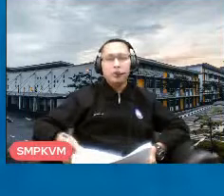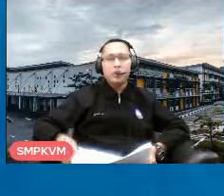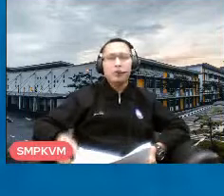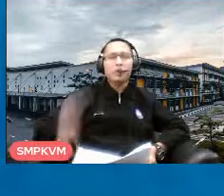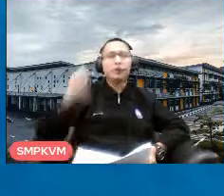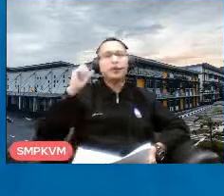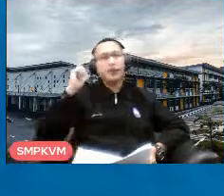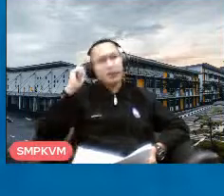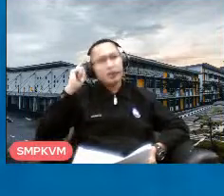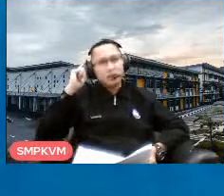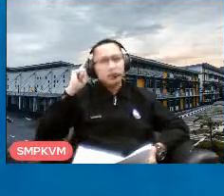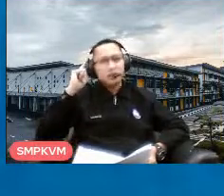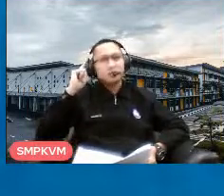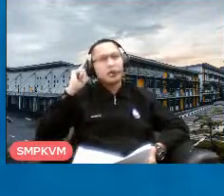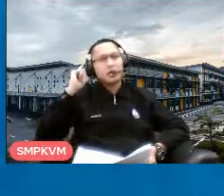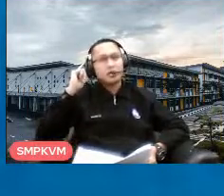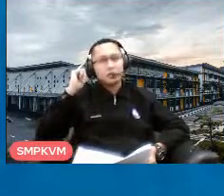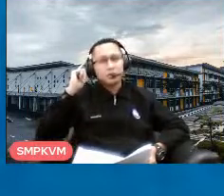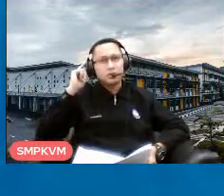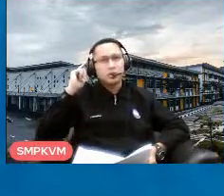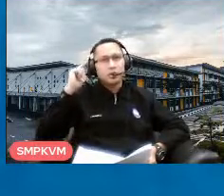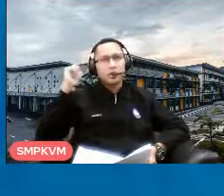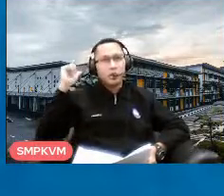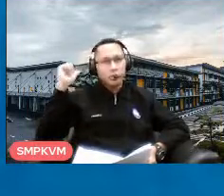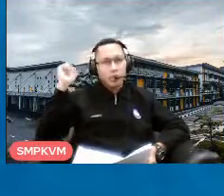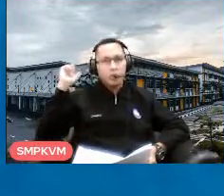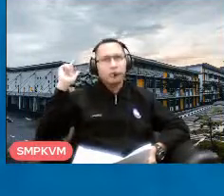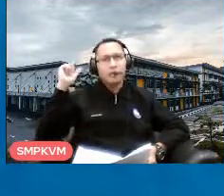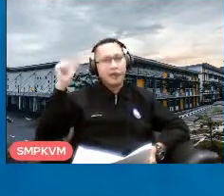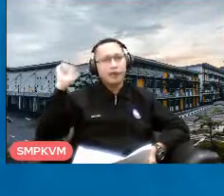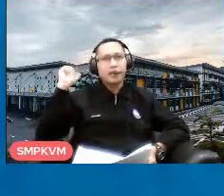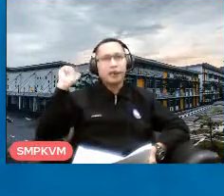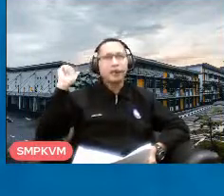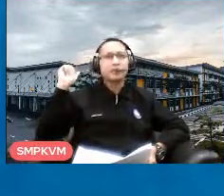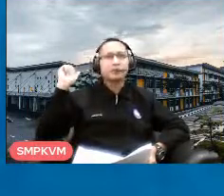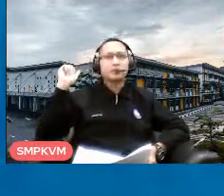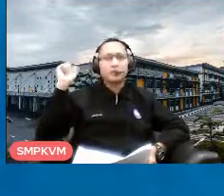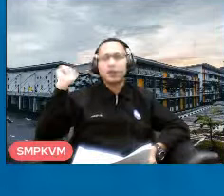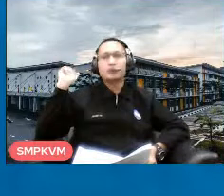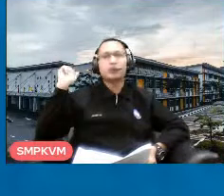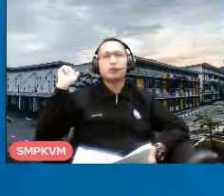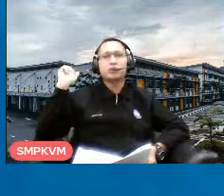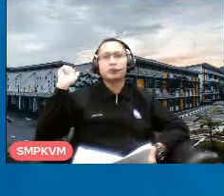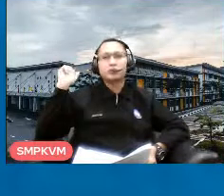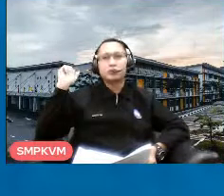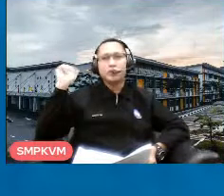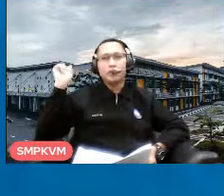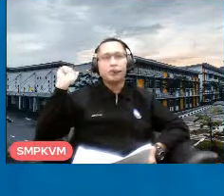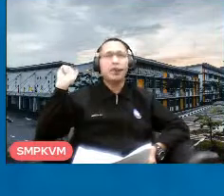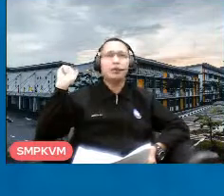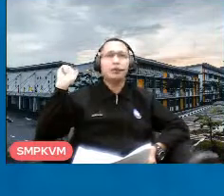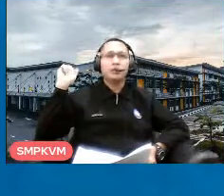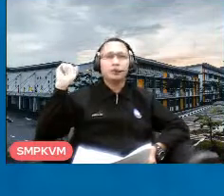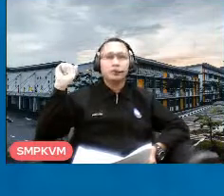coba renungkan sedikitlah Ayah kamu ya aduk jauh kak Kelantan lango tapi 9